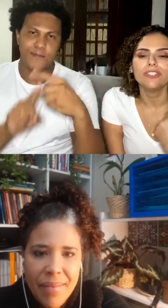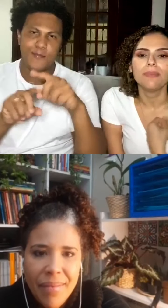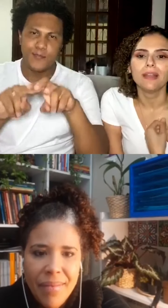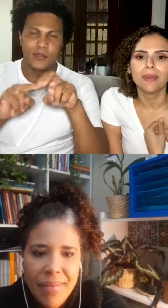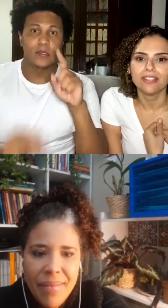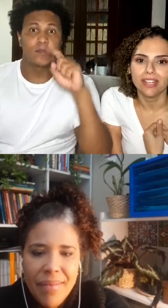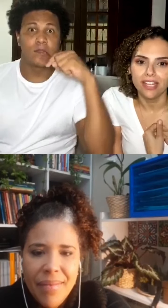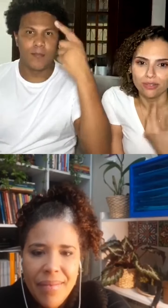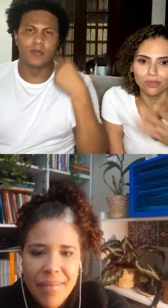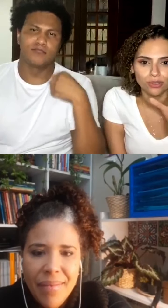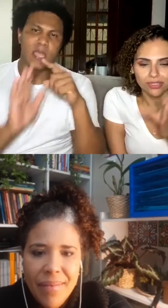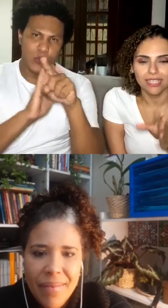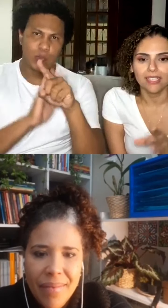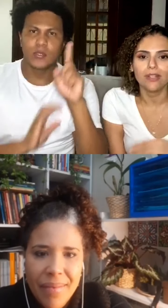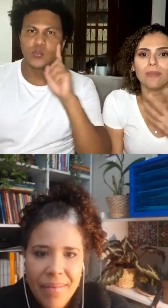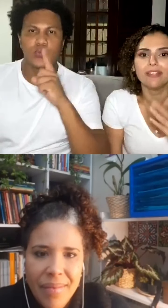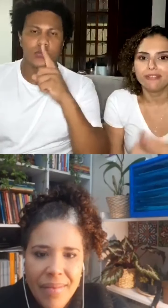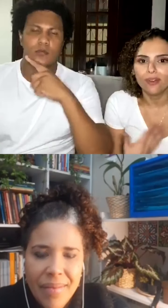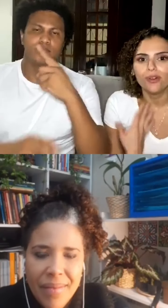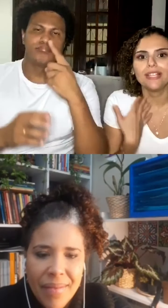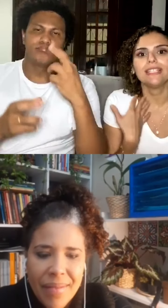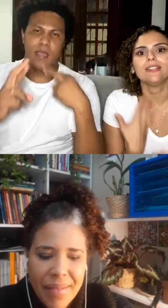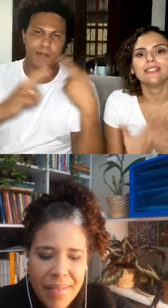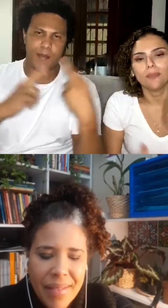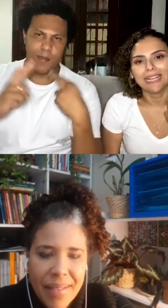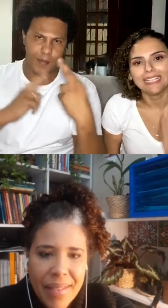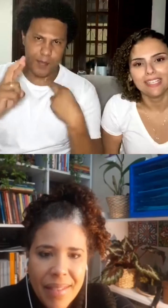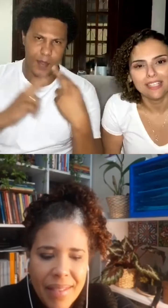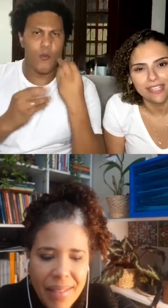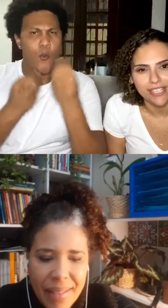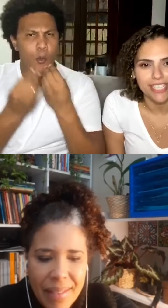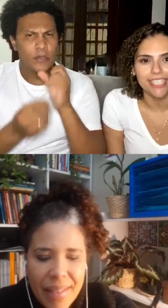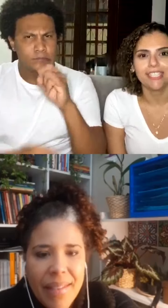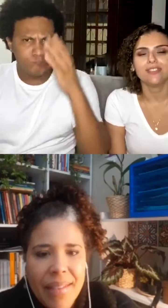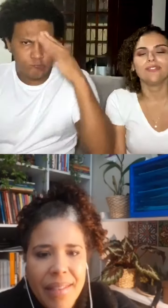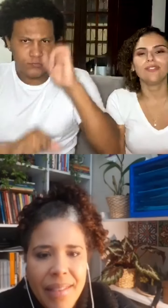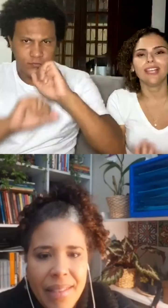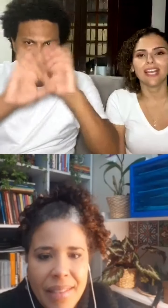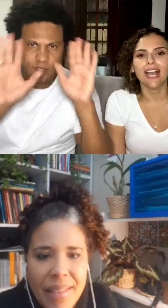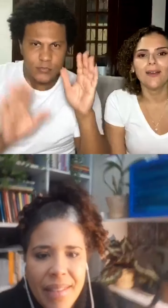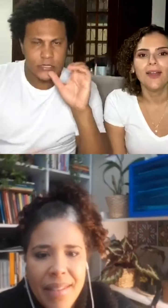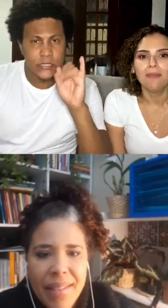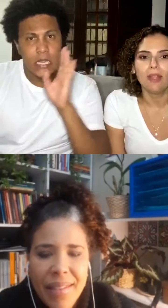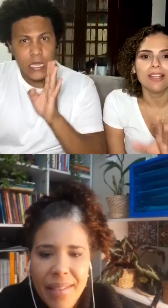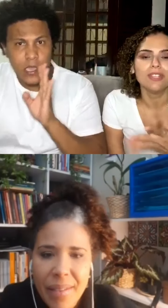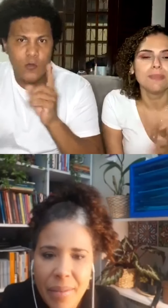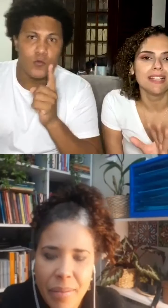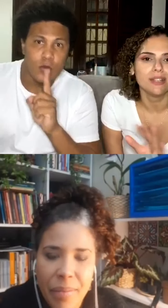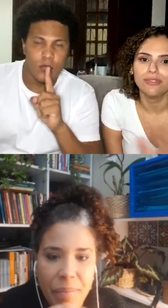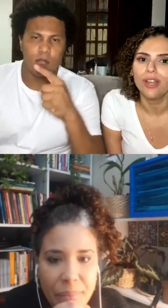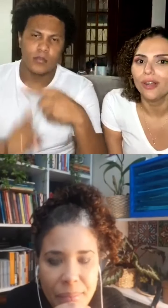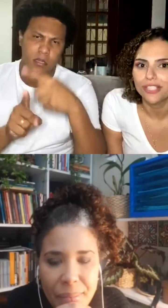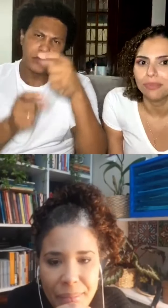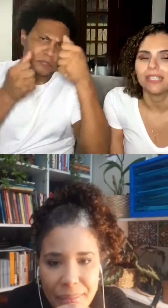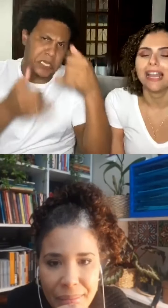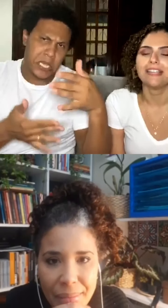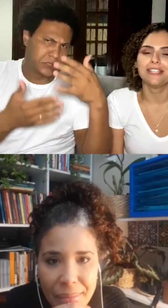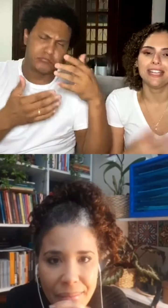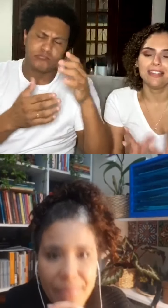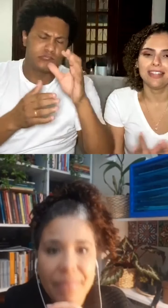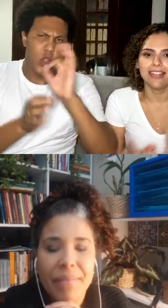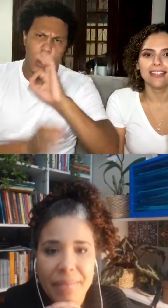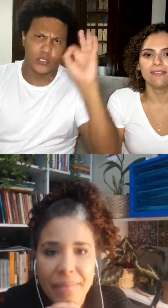feedback pra gente, os surdos, né? Então, aí como é que foi, se deu pra entender direitinho, se ficou legal. Porque com a sua explicação foi ótima. Aí a gente